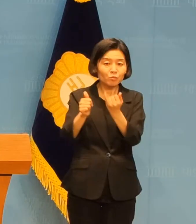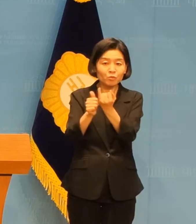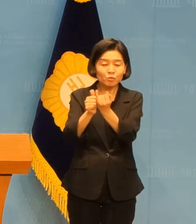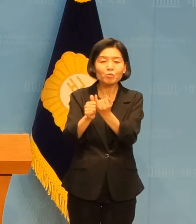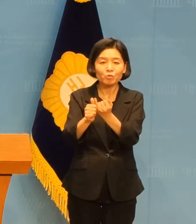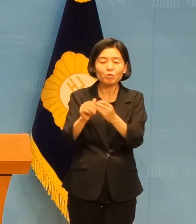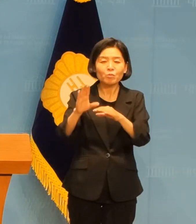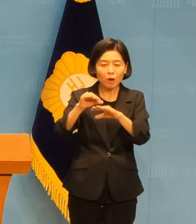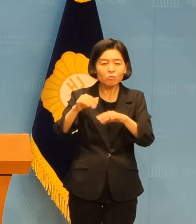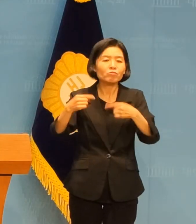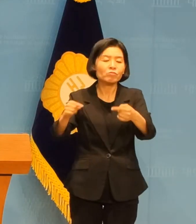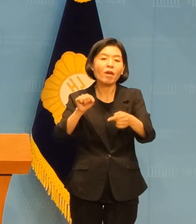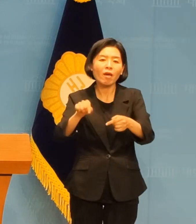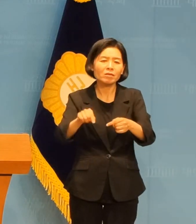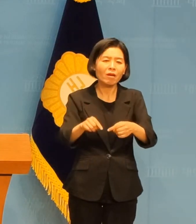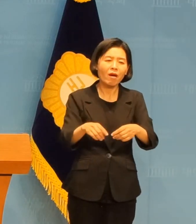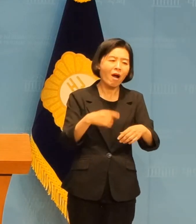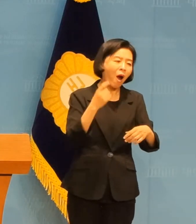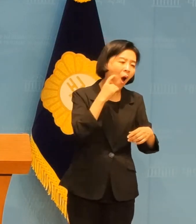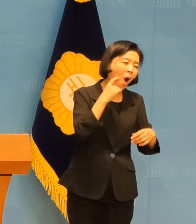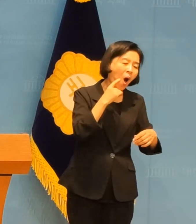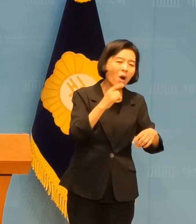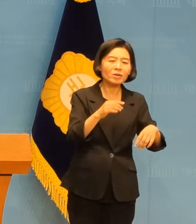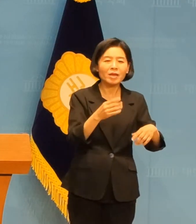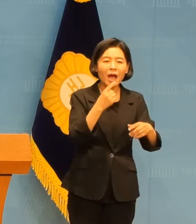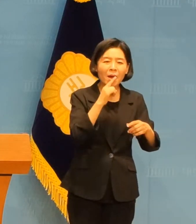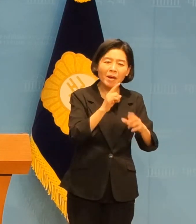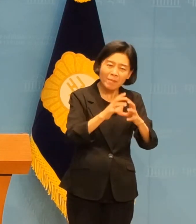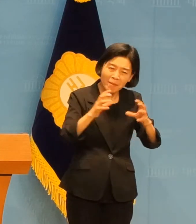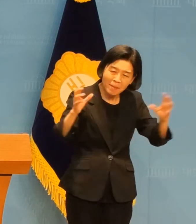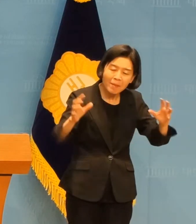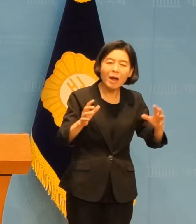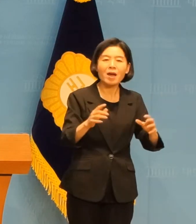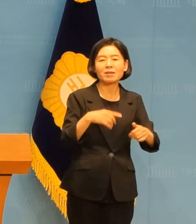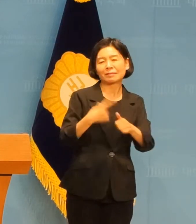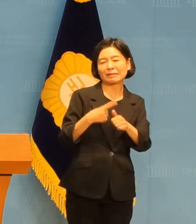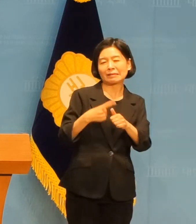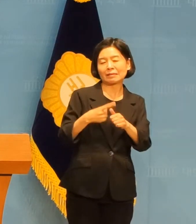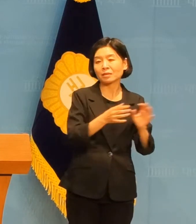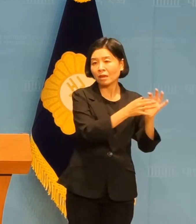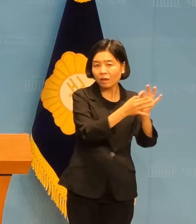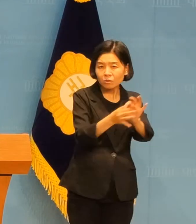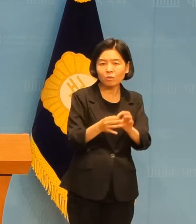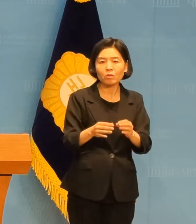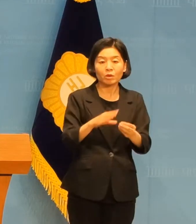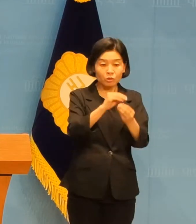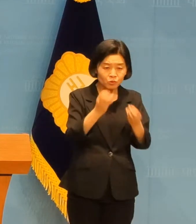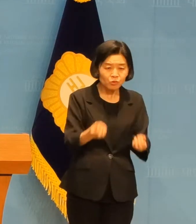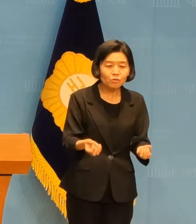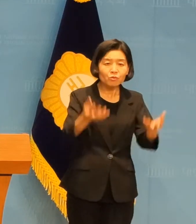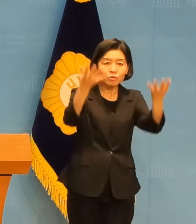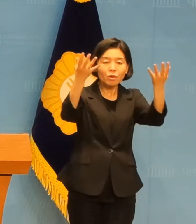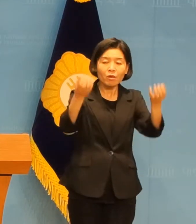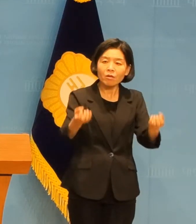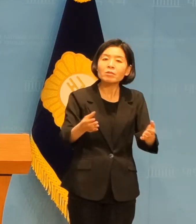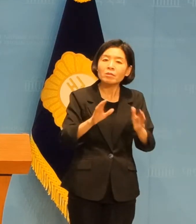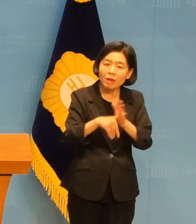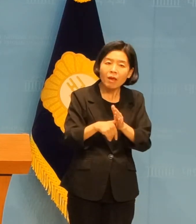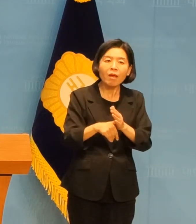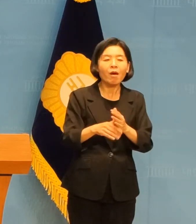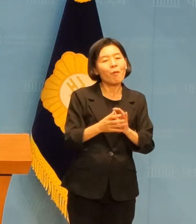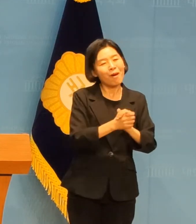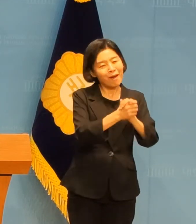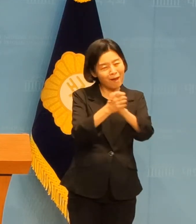매달렸습니다. 추석 밥상이 가득했어야 할 국민 화합과 민생을 정치에 대한